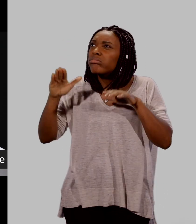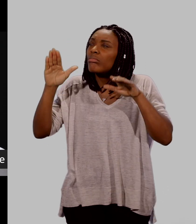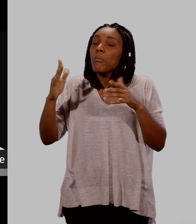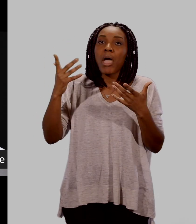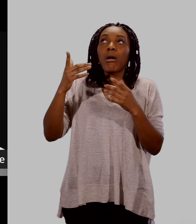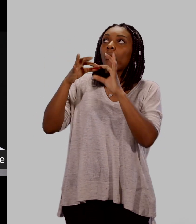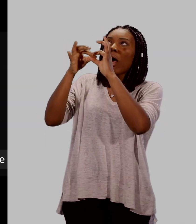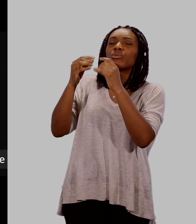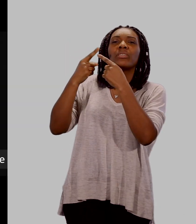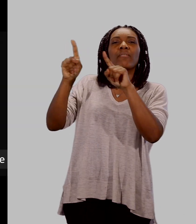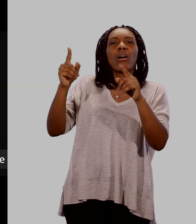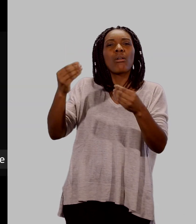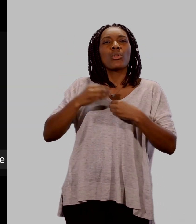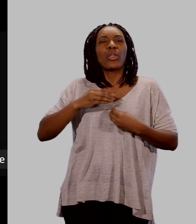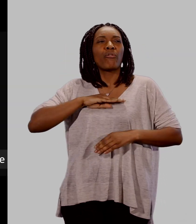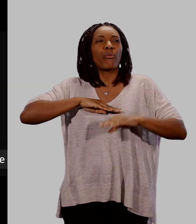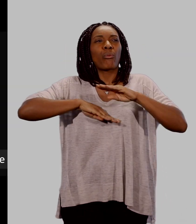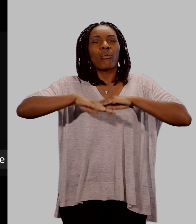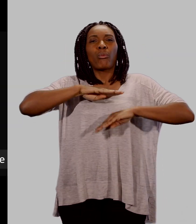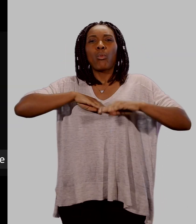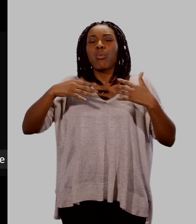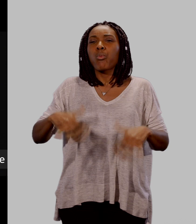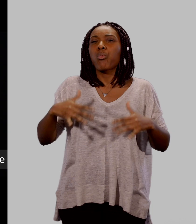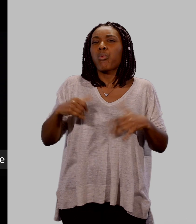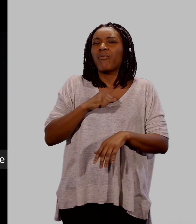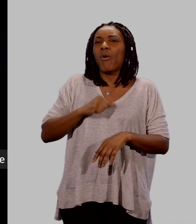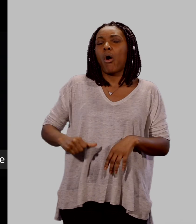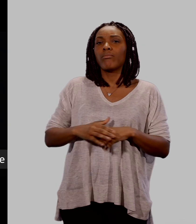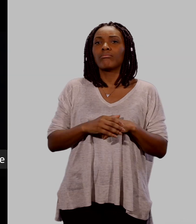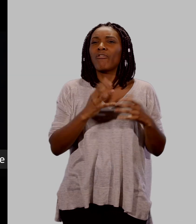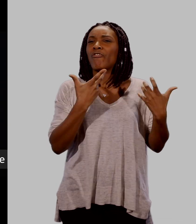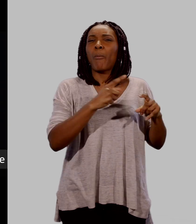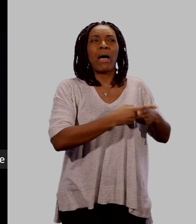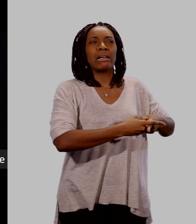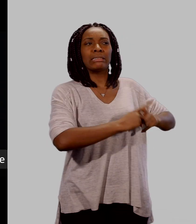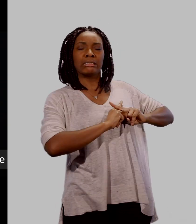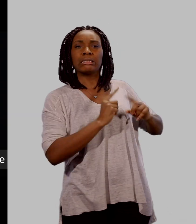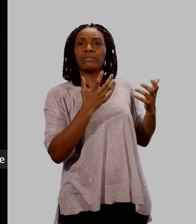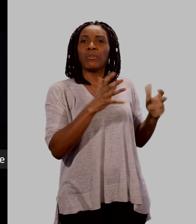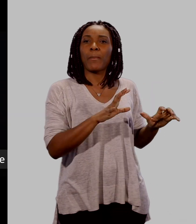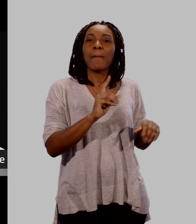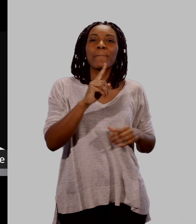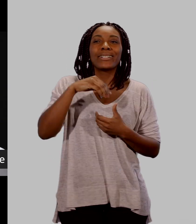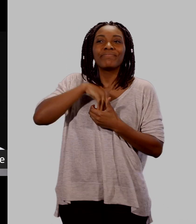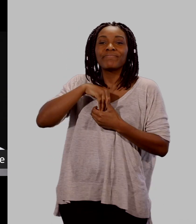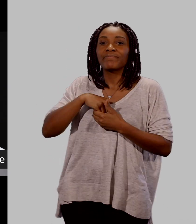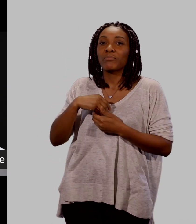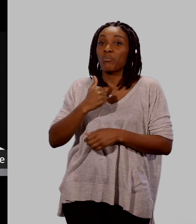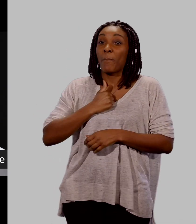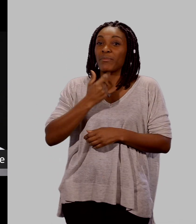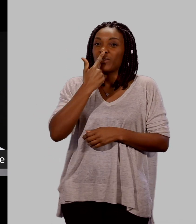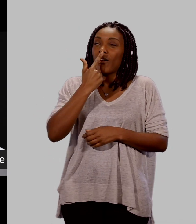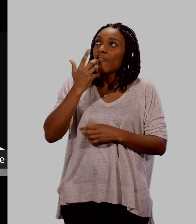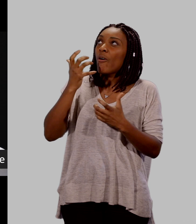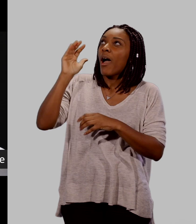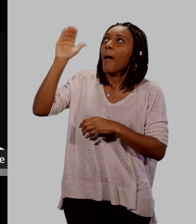relation dont elle me parlait. Et cela me frustrait énormément. Je ne voulais pas céder, mais j'ai tout de même décidé d'en appeler